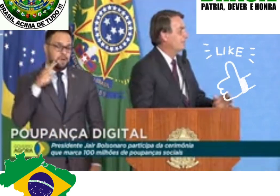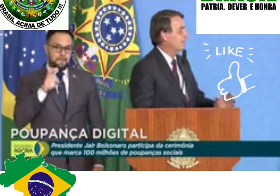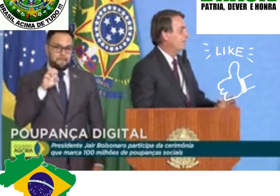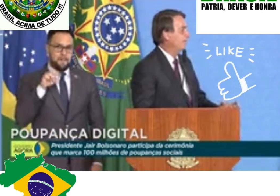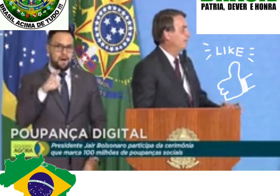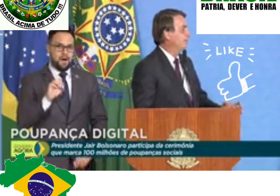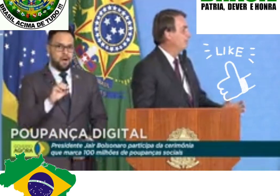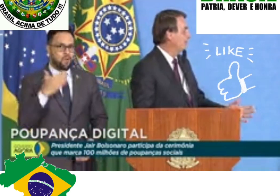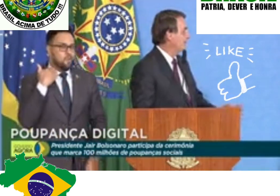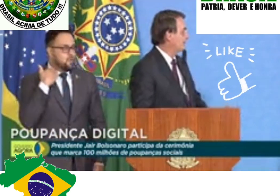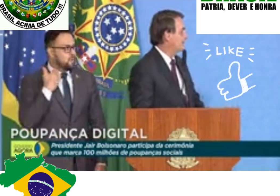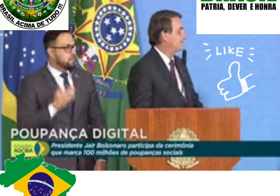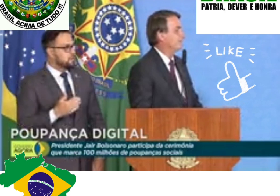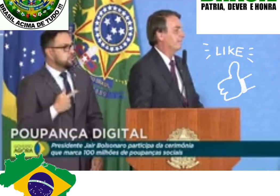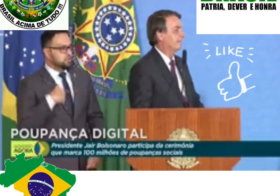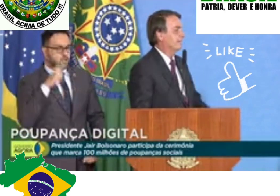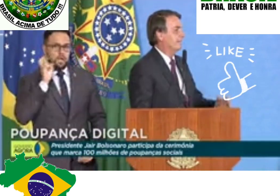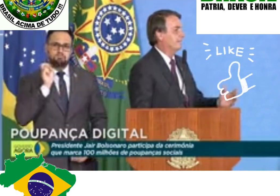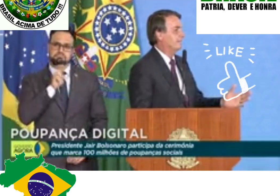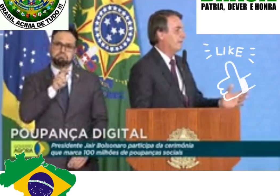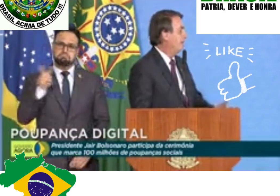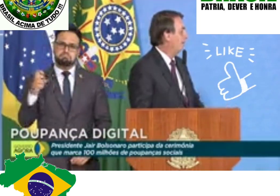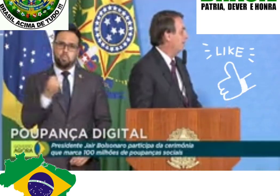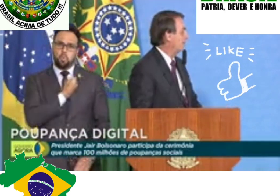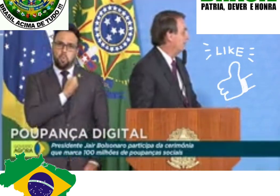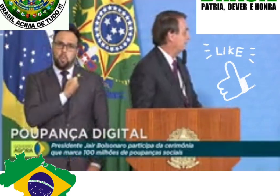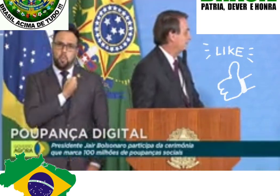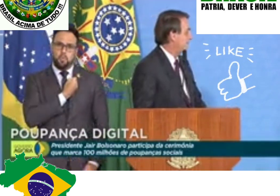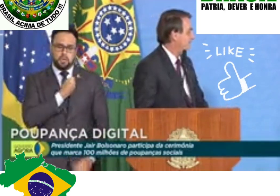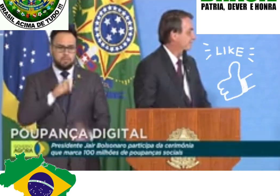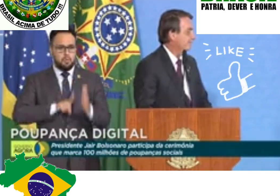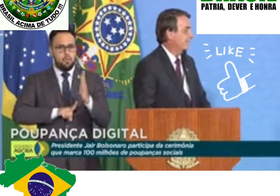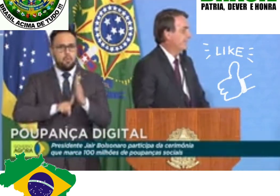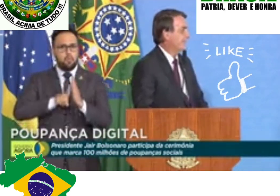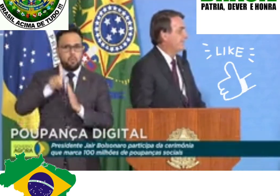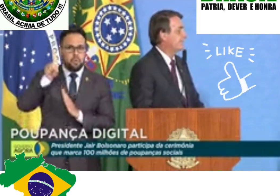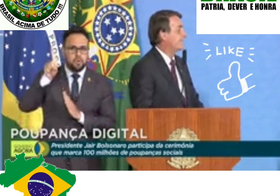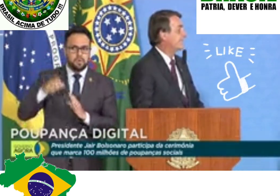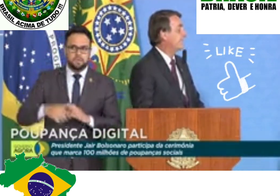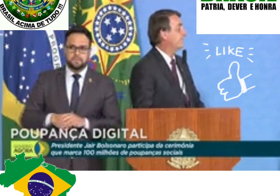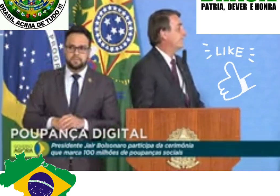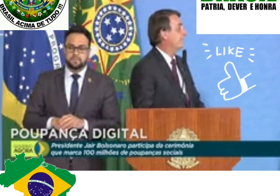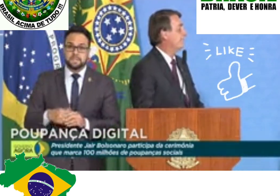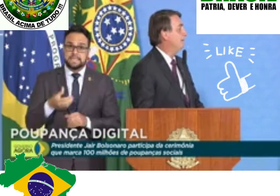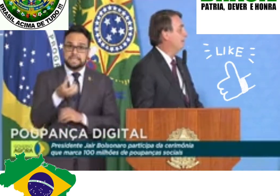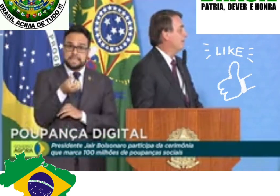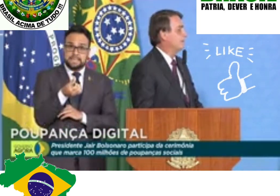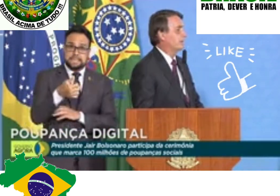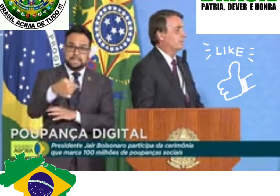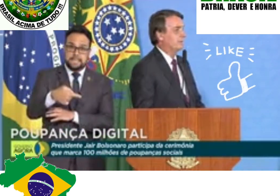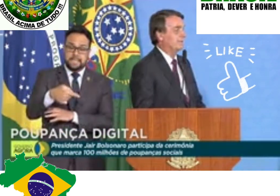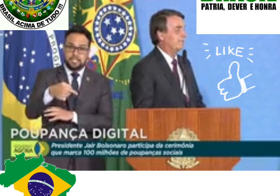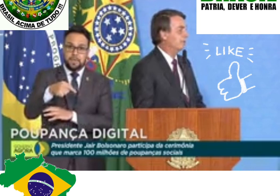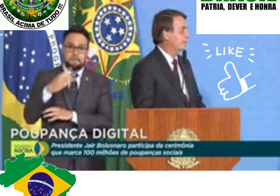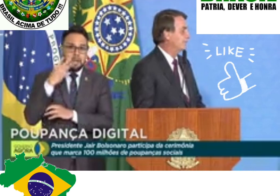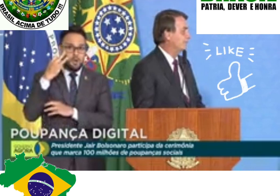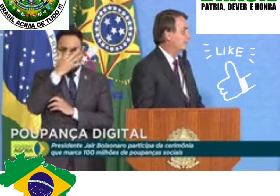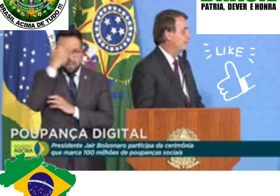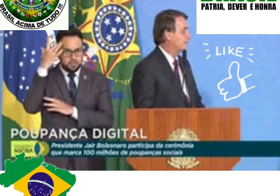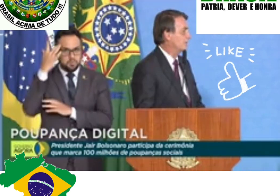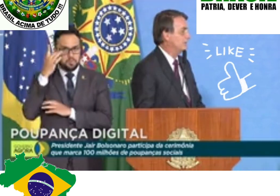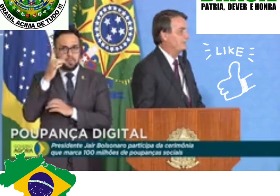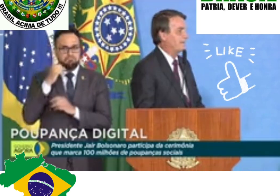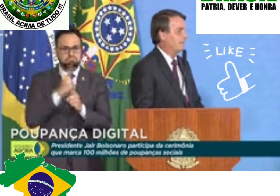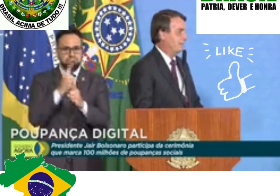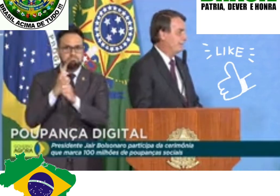Nós estamos vendo números, 100 milhões de contas, 67 milhões de pessoas atingidas